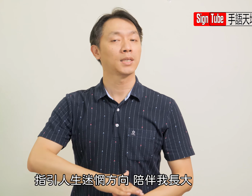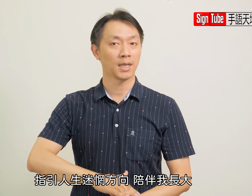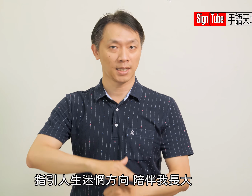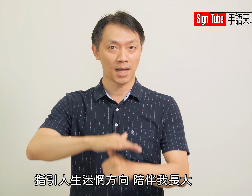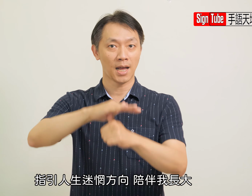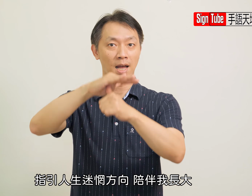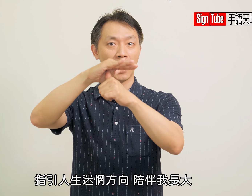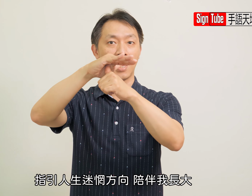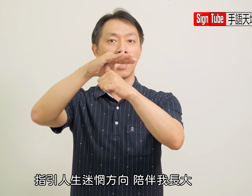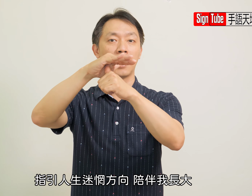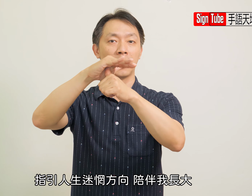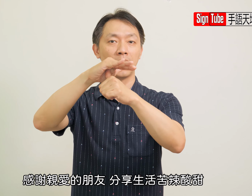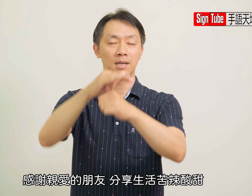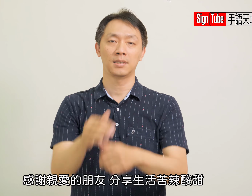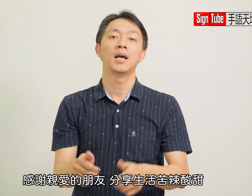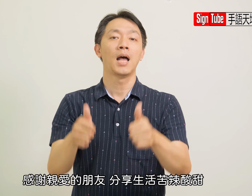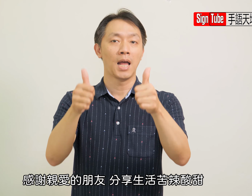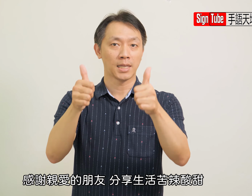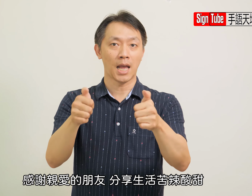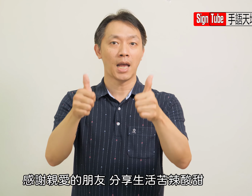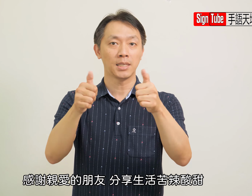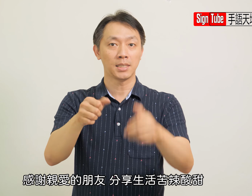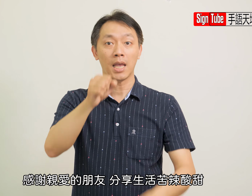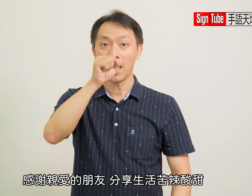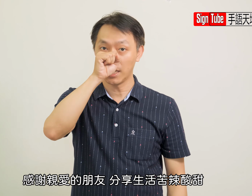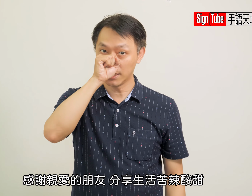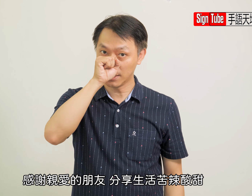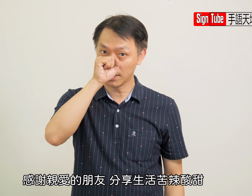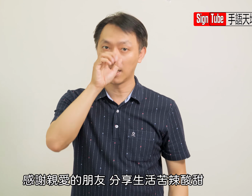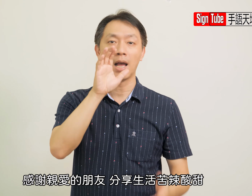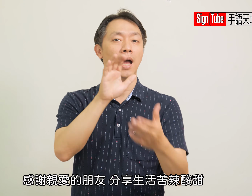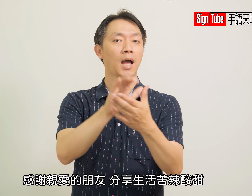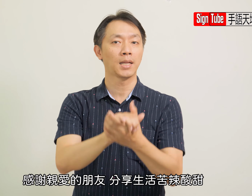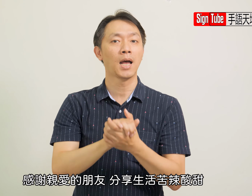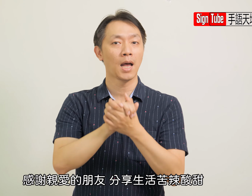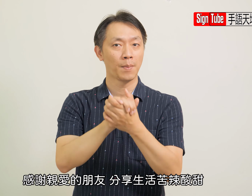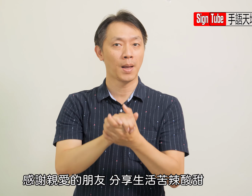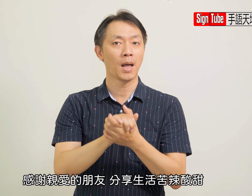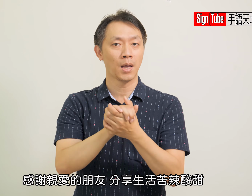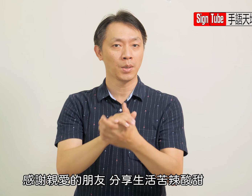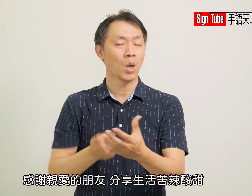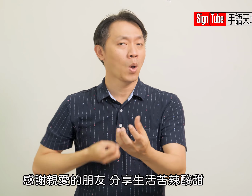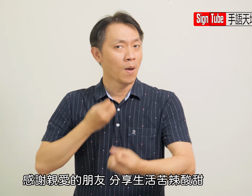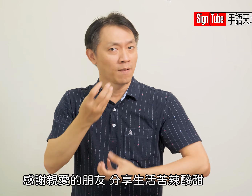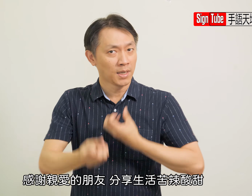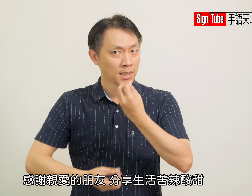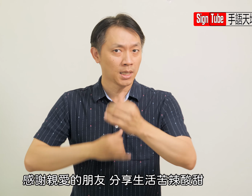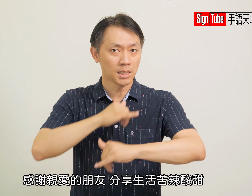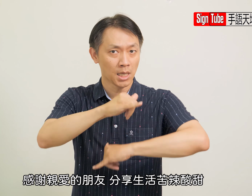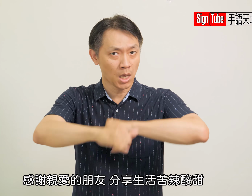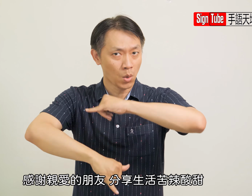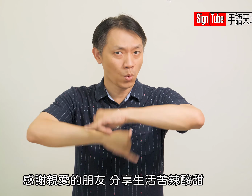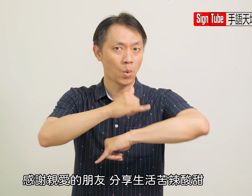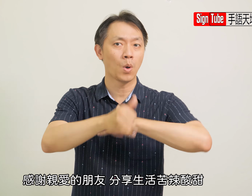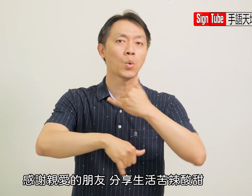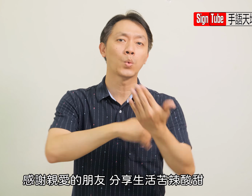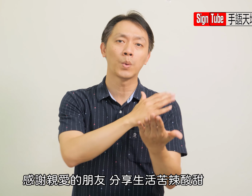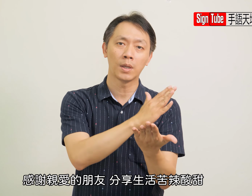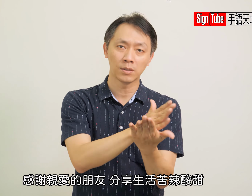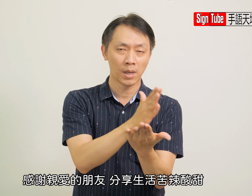长大。感谢亲爱的朋友，分享生活苦辣